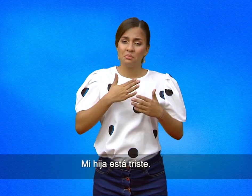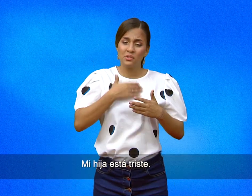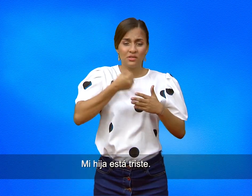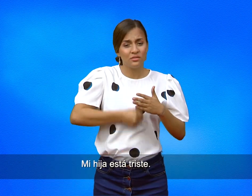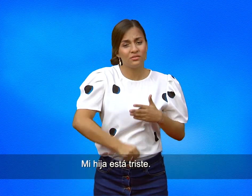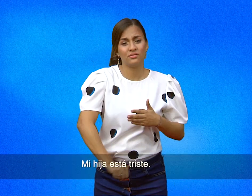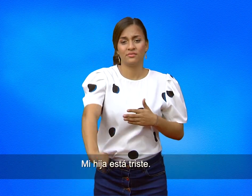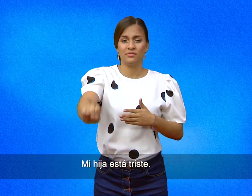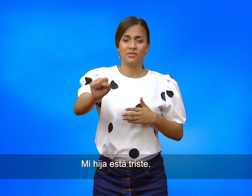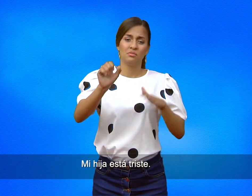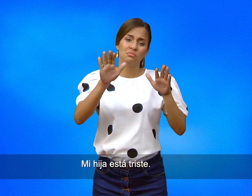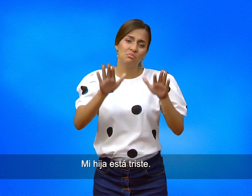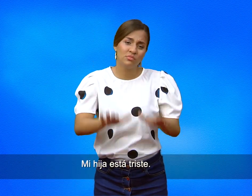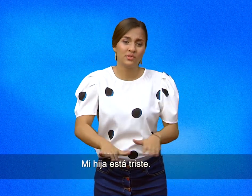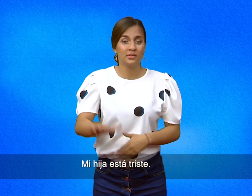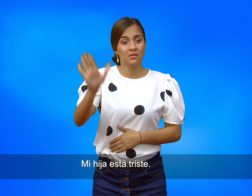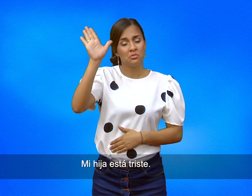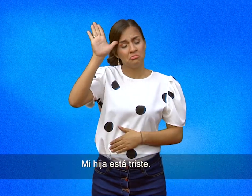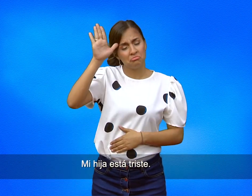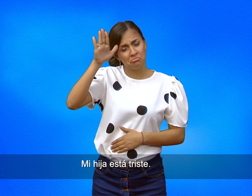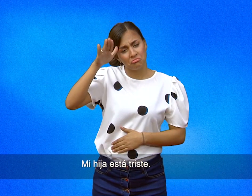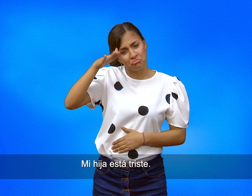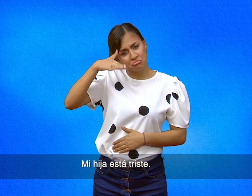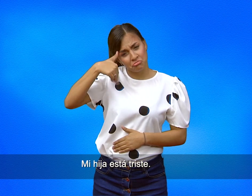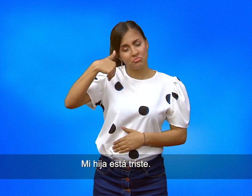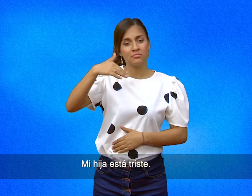Mi hija está triste.